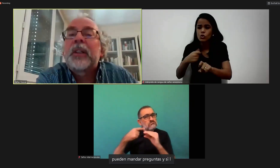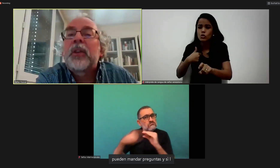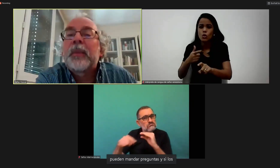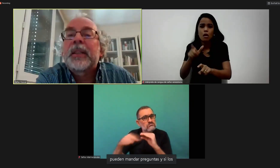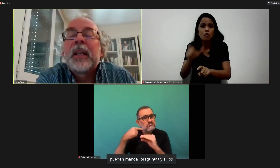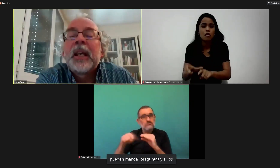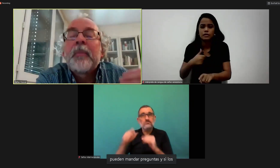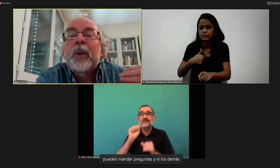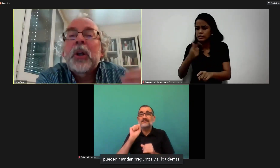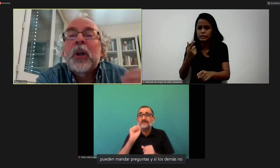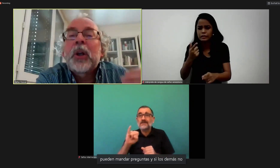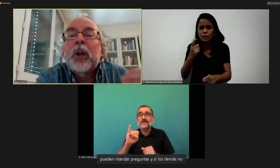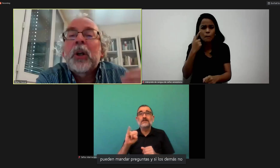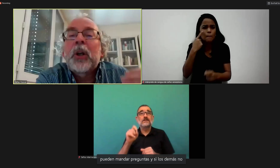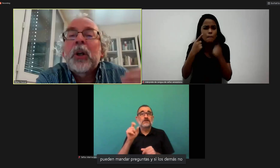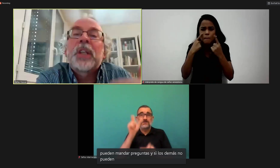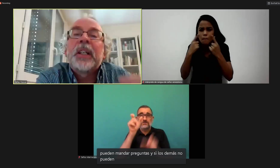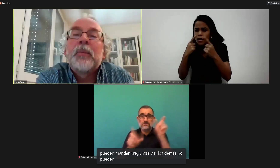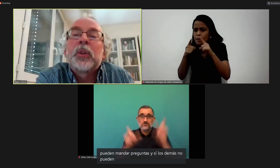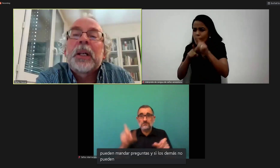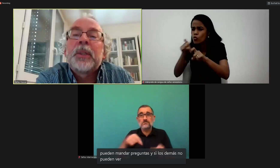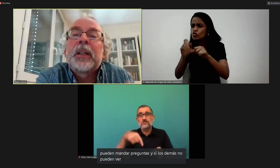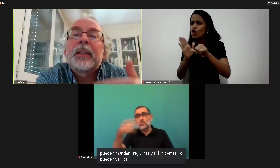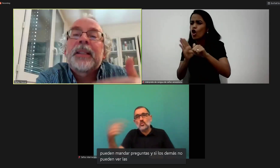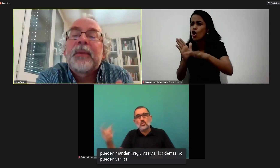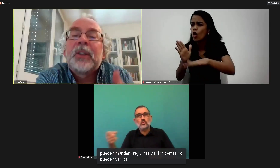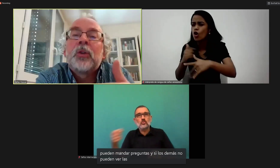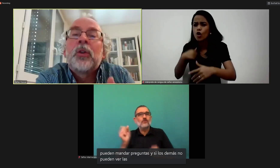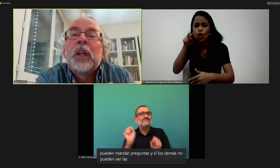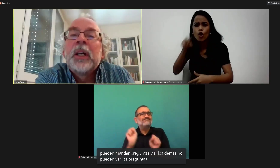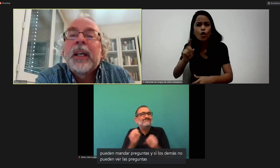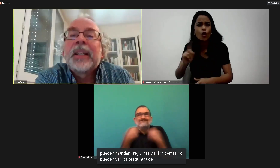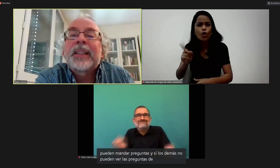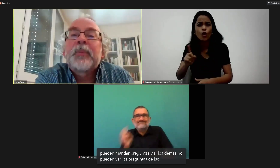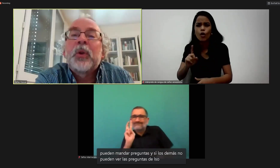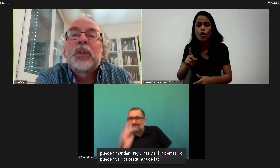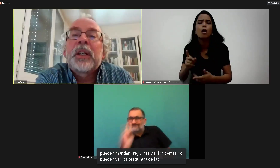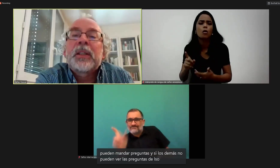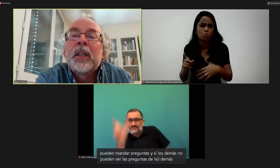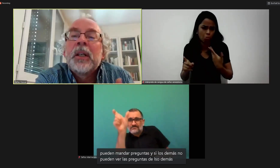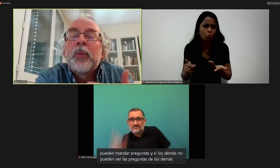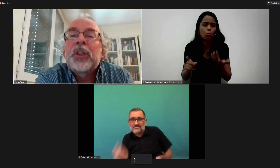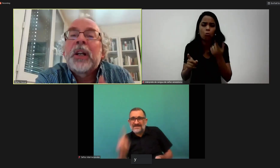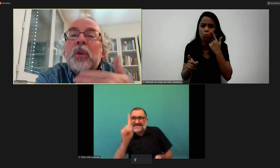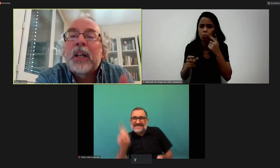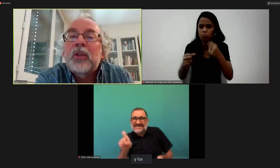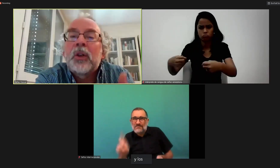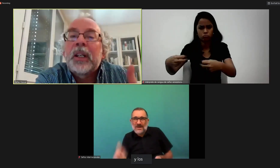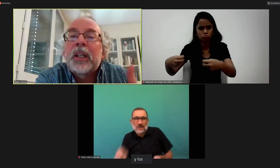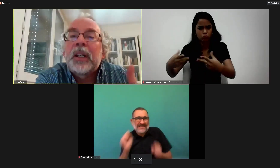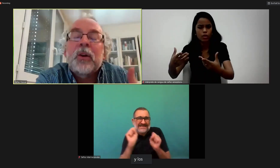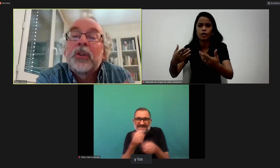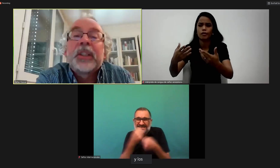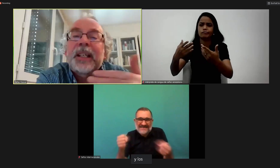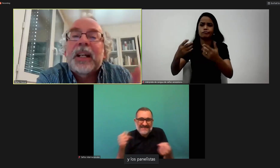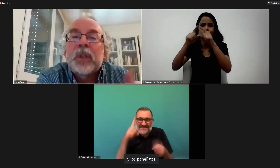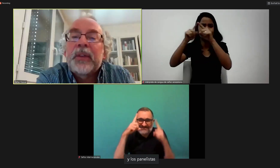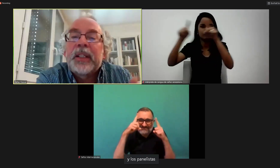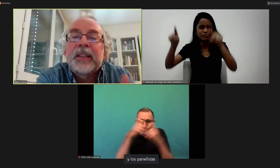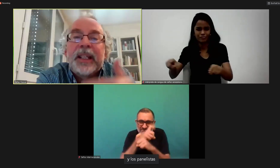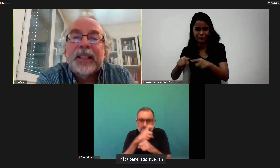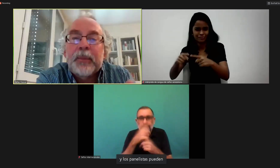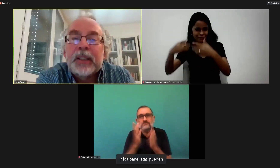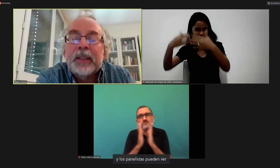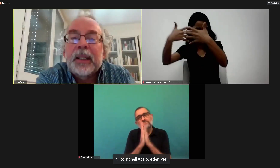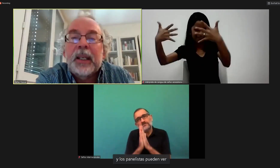las preguntas de los demás, pero a los panelistas os animo también a estar viendo esas preguntas por si en algún caso queréis ya contestar